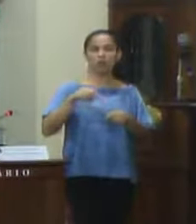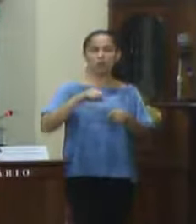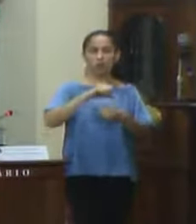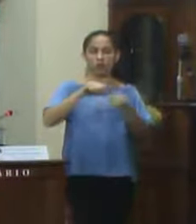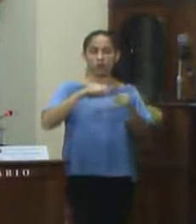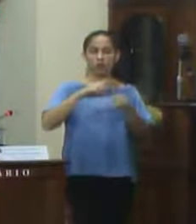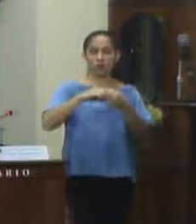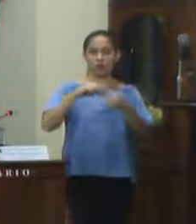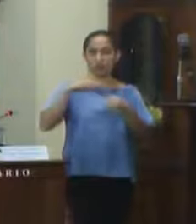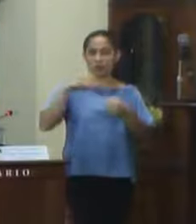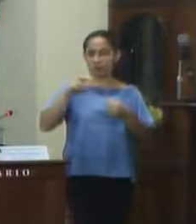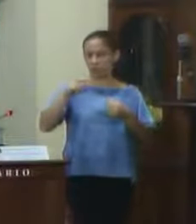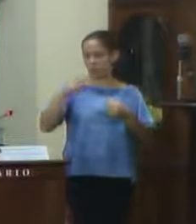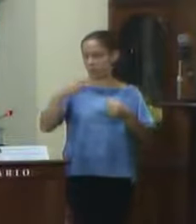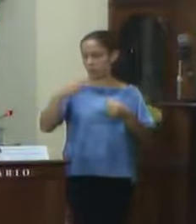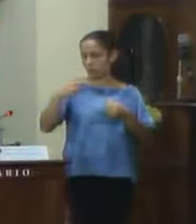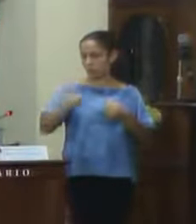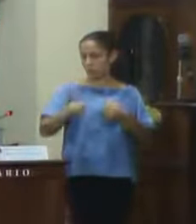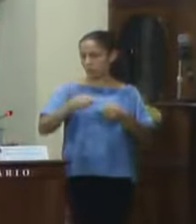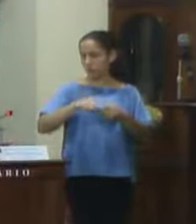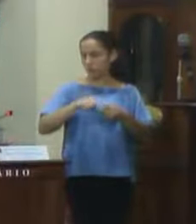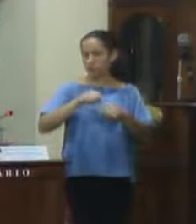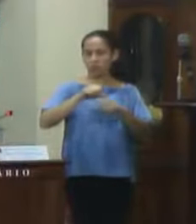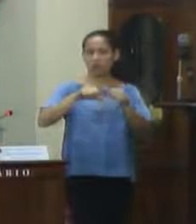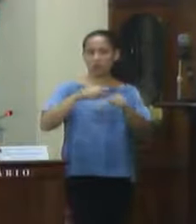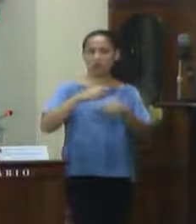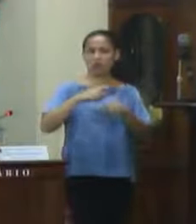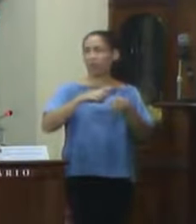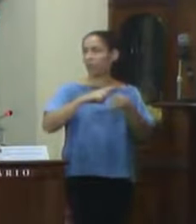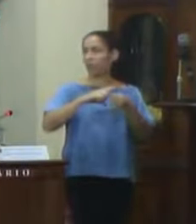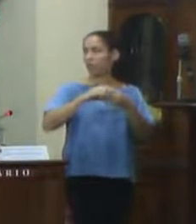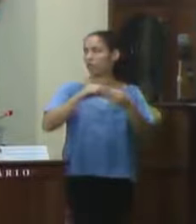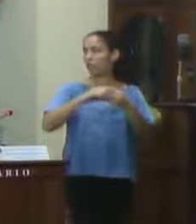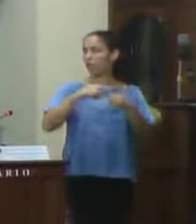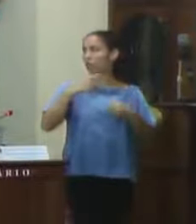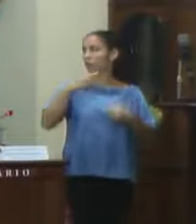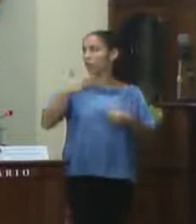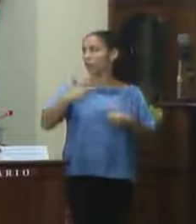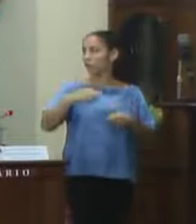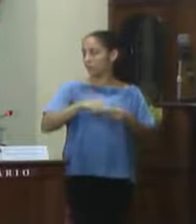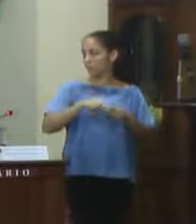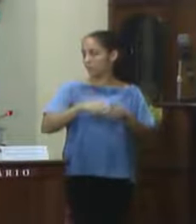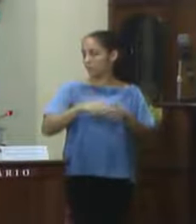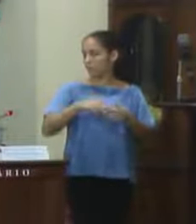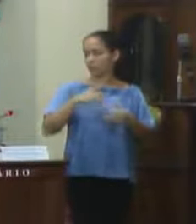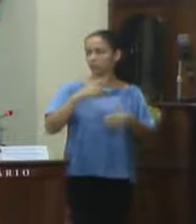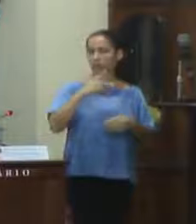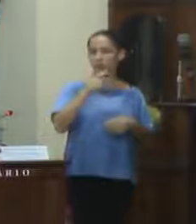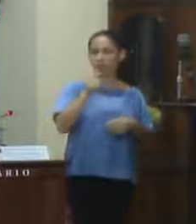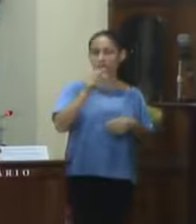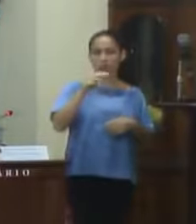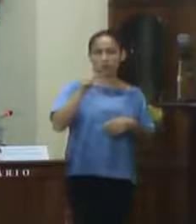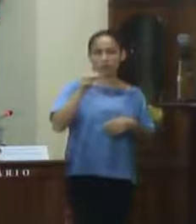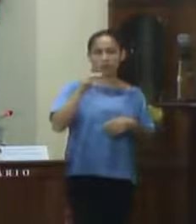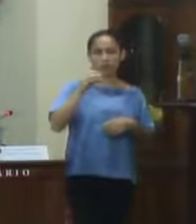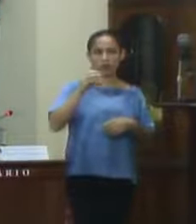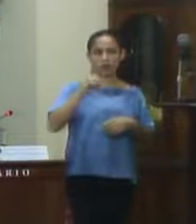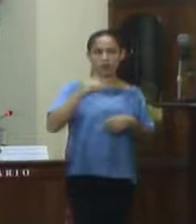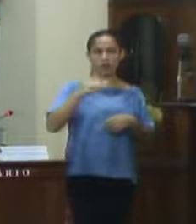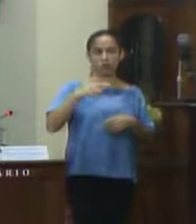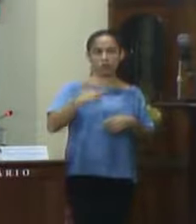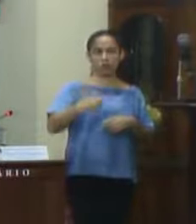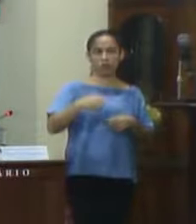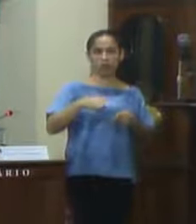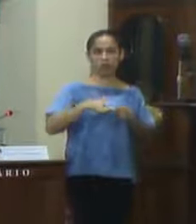1º em substituição ao parágrafo único e acrescenta o parágrafo 2º. Parágrafo 2º. Fica criado o